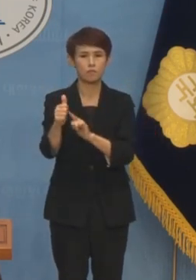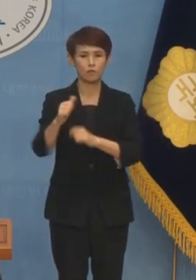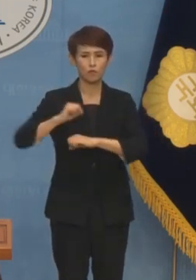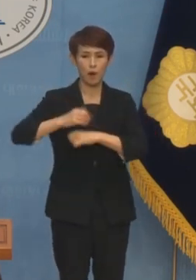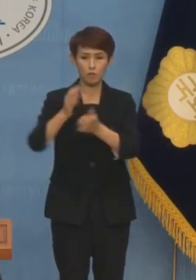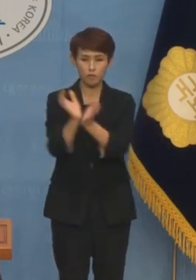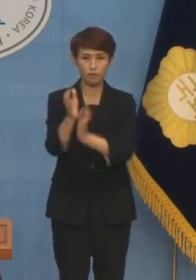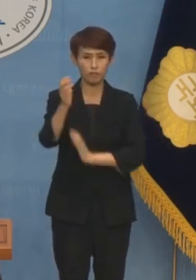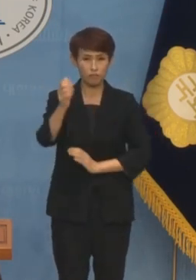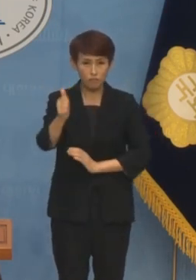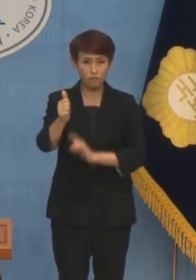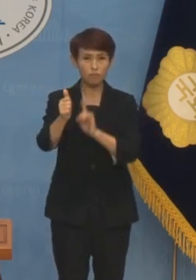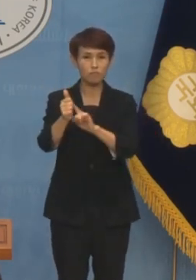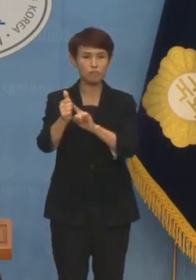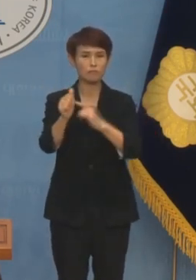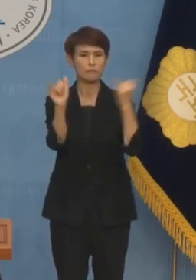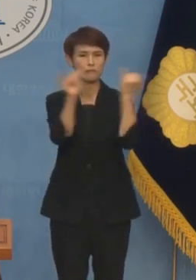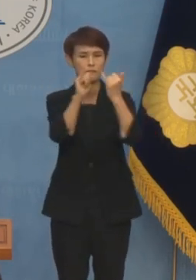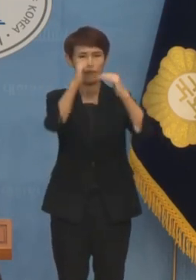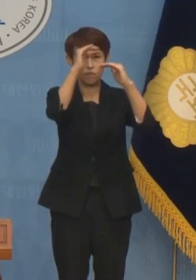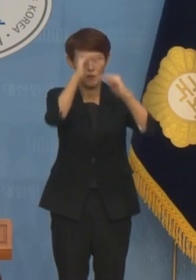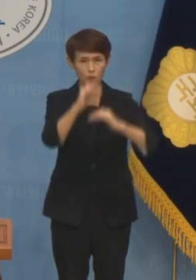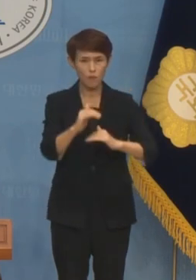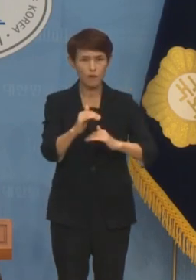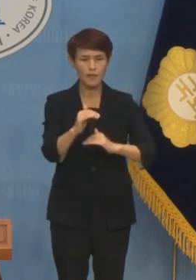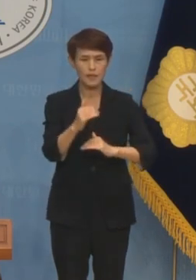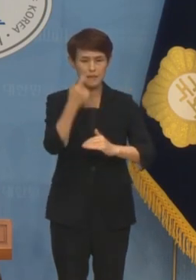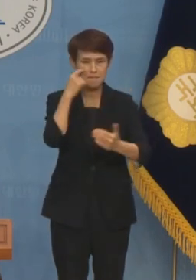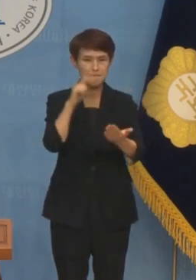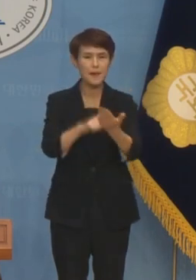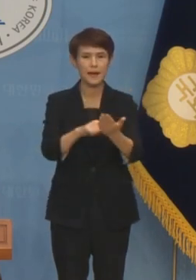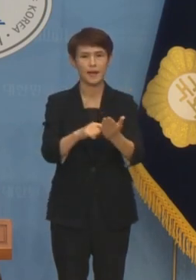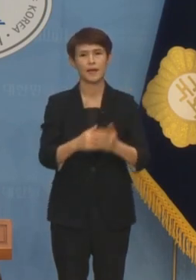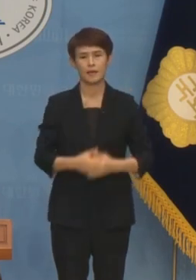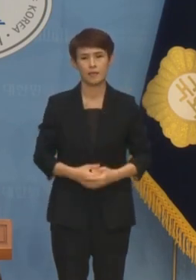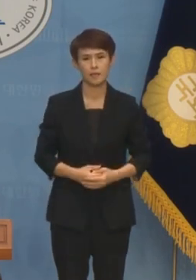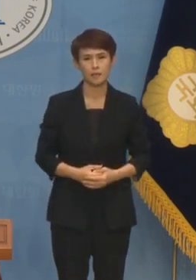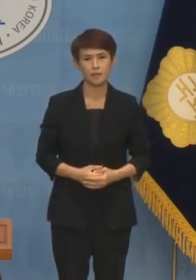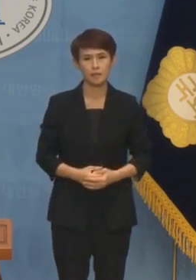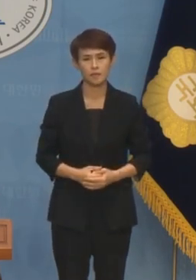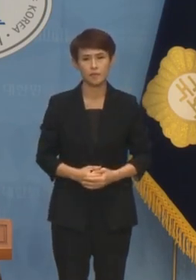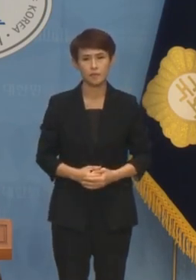유재인 법무관리관과 통화한 내역을 확보했다는 언론 보도가 나왔습니다.